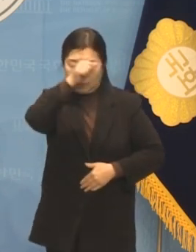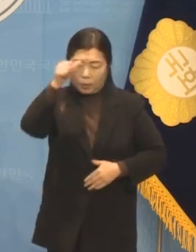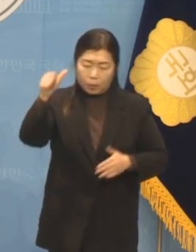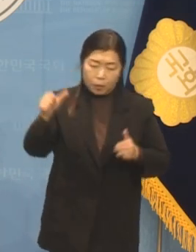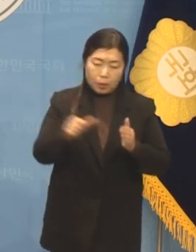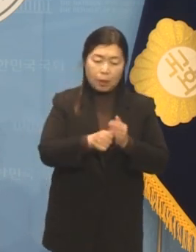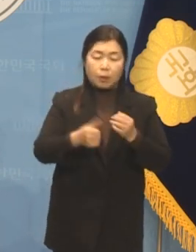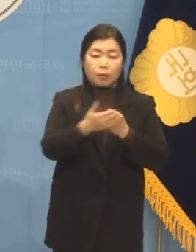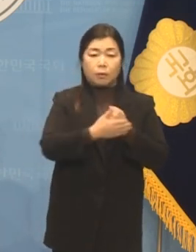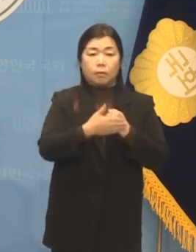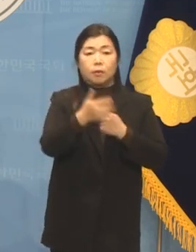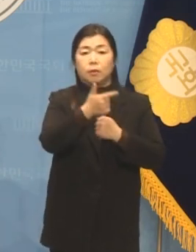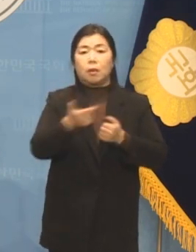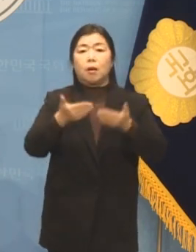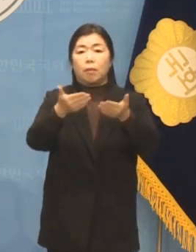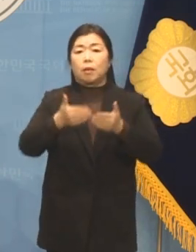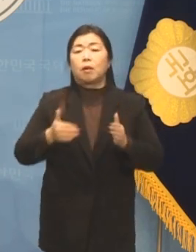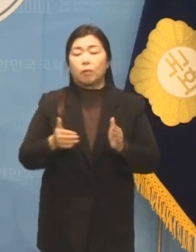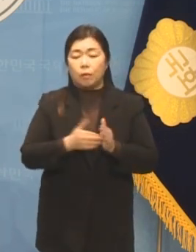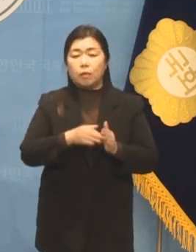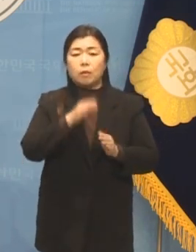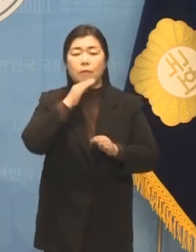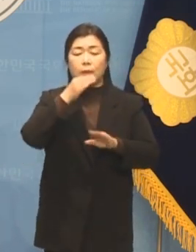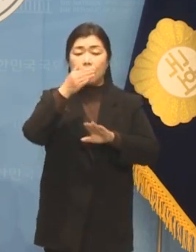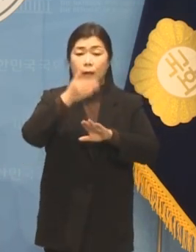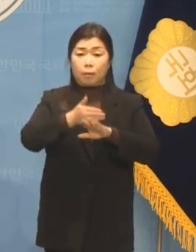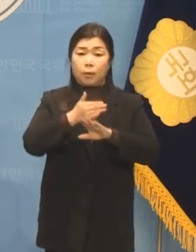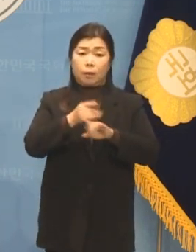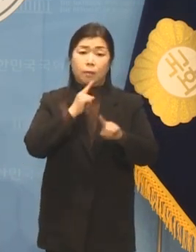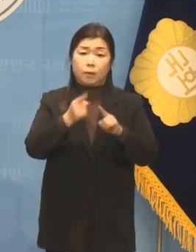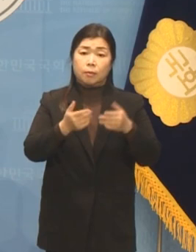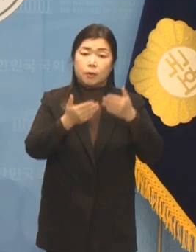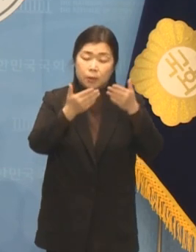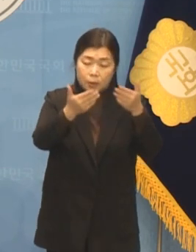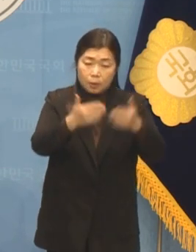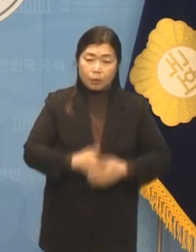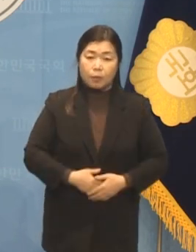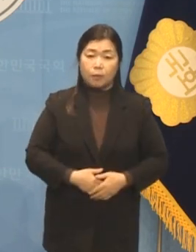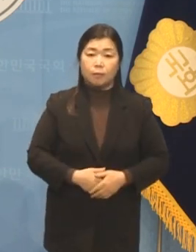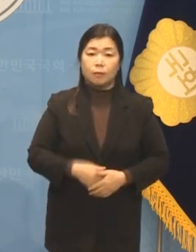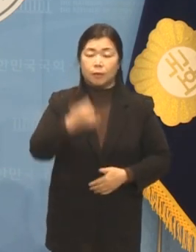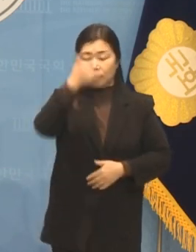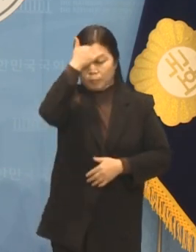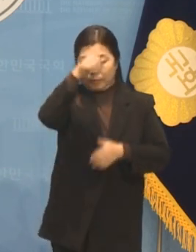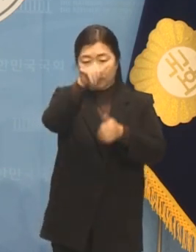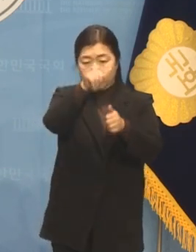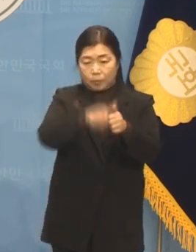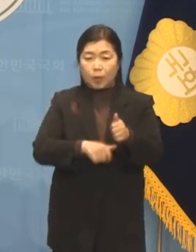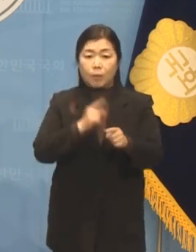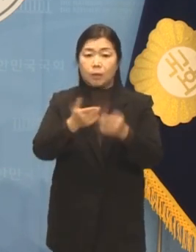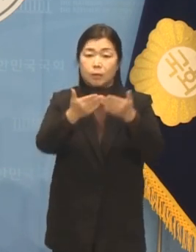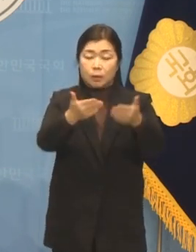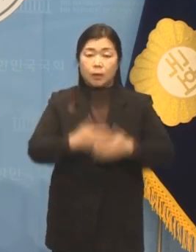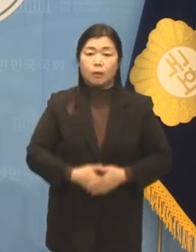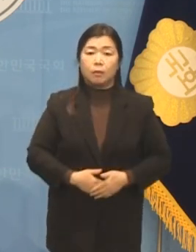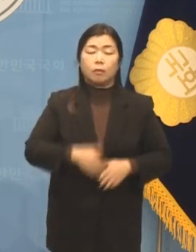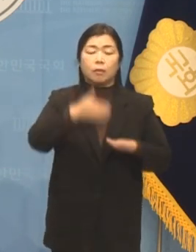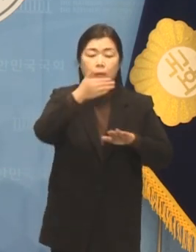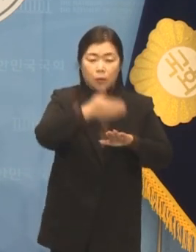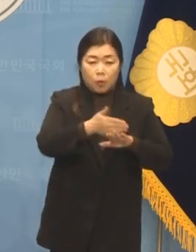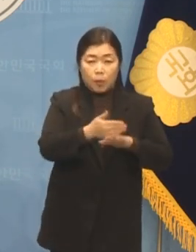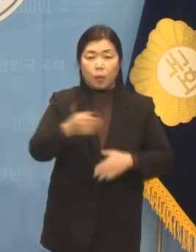큰 은혜에 정중히 머리 숙여 감사와 경의의 뜻을 드립니다. 고맙고